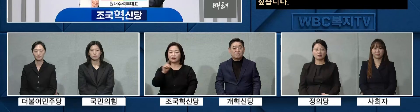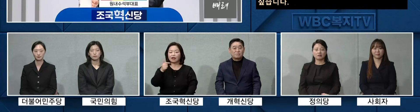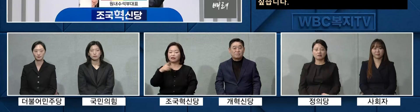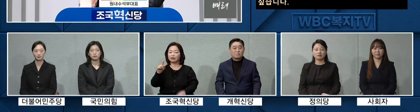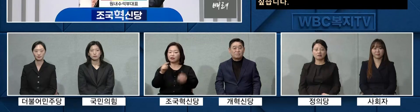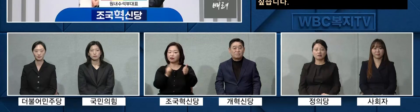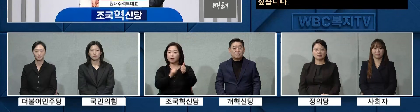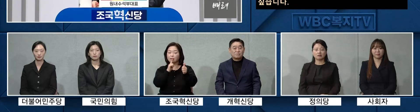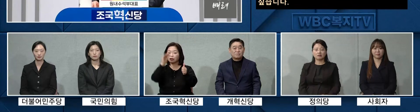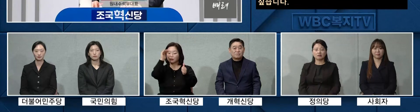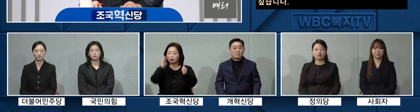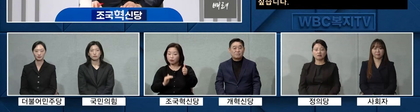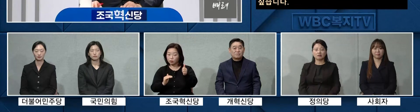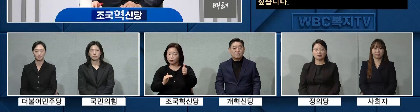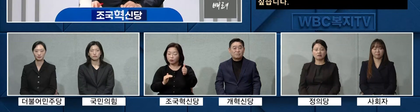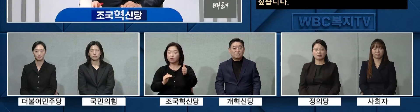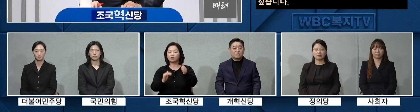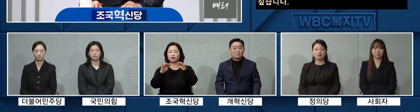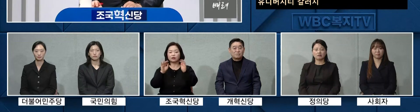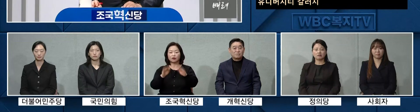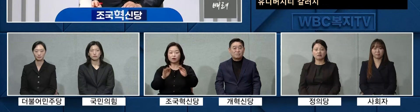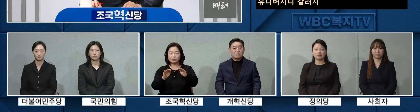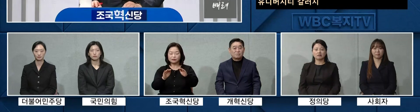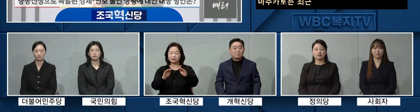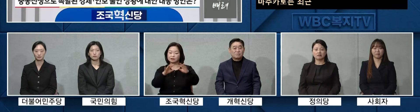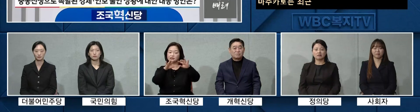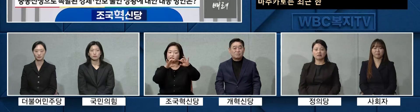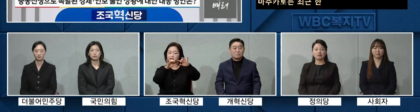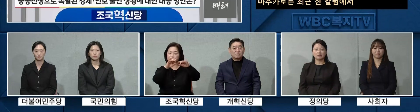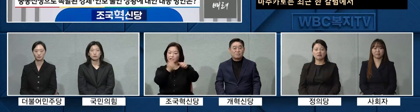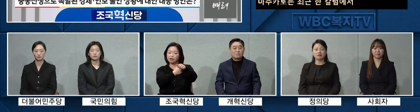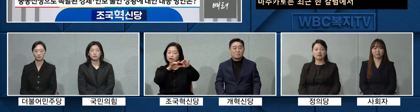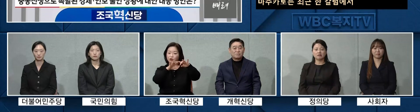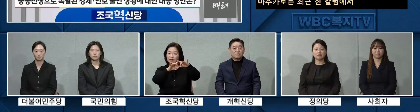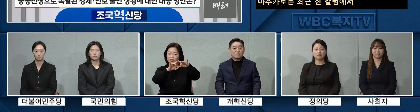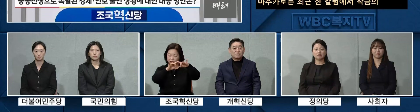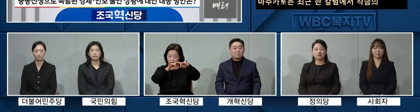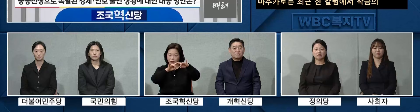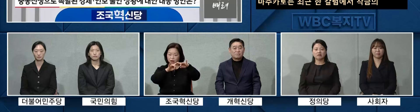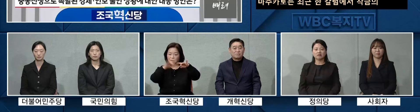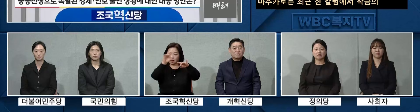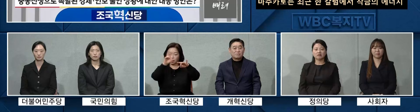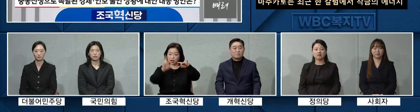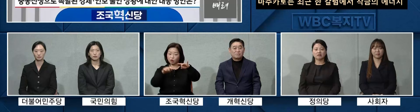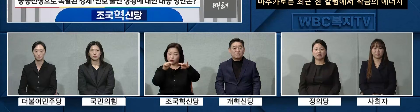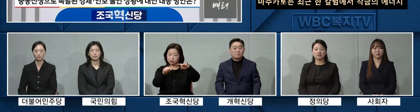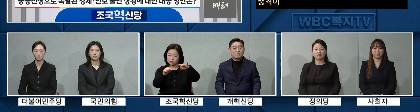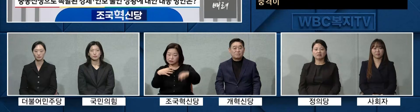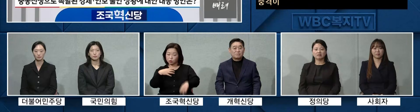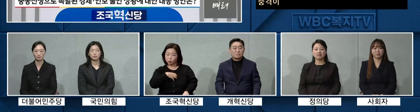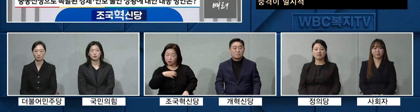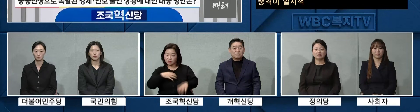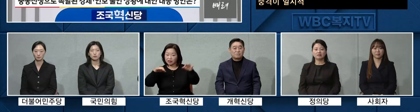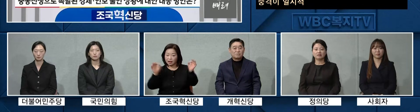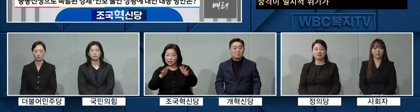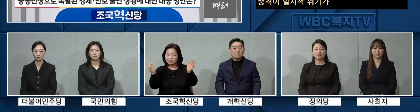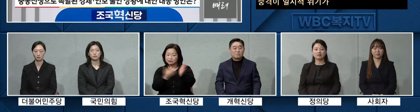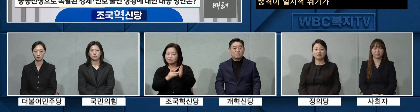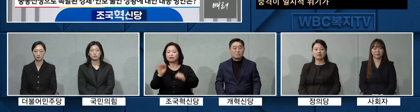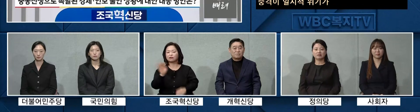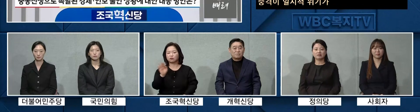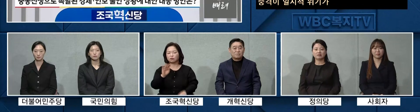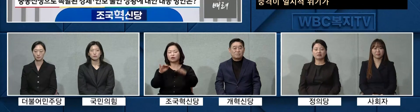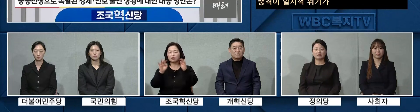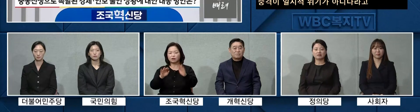마츠카토는 최근 한 칼럼에서 작금의 에너지 충격이 일시적 위기가 아니다라고 하면서 지정학적으로